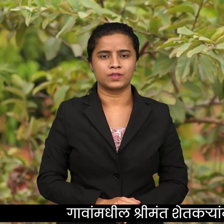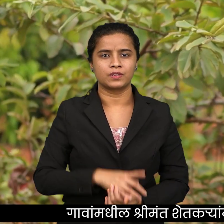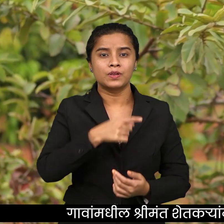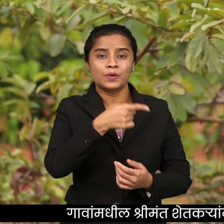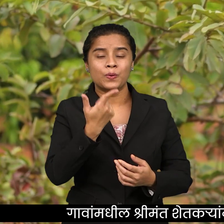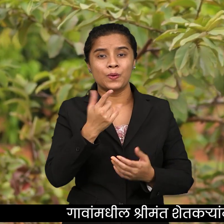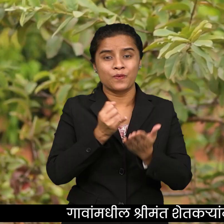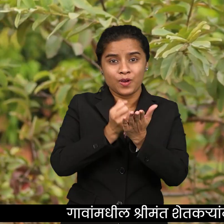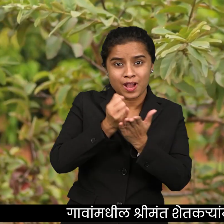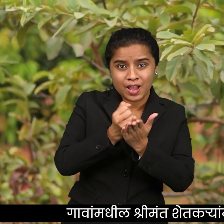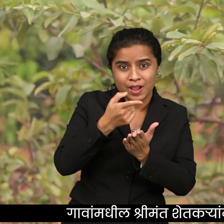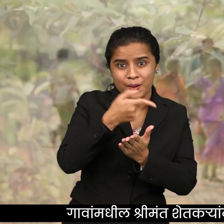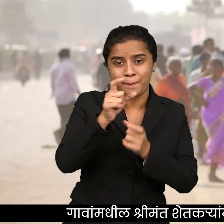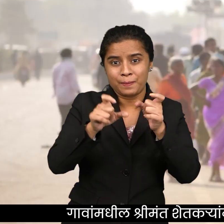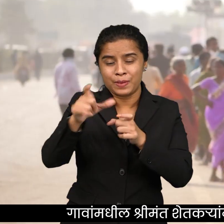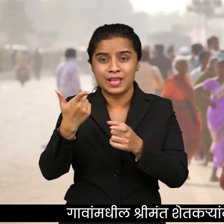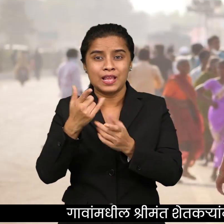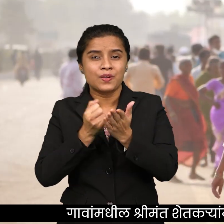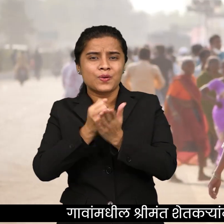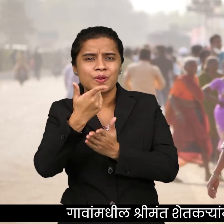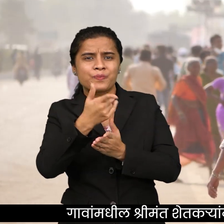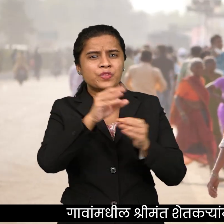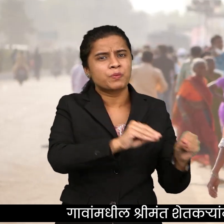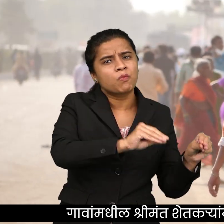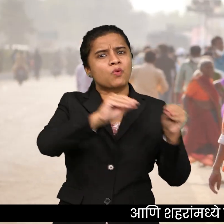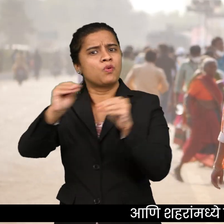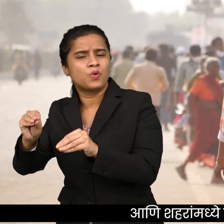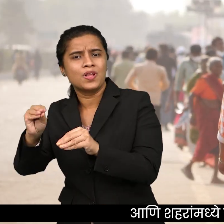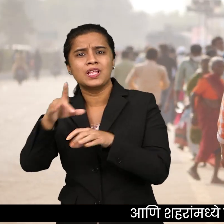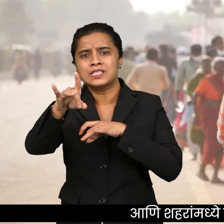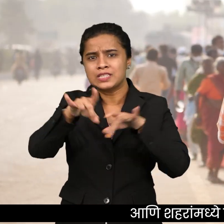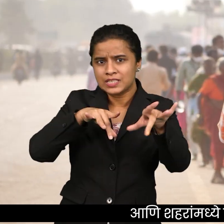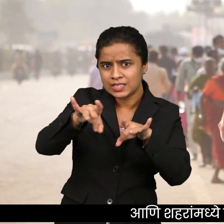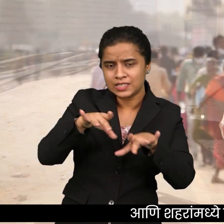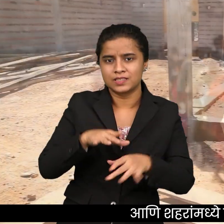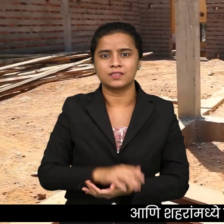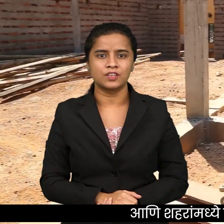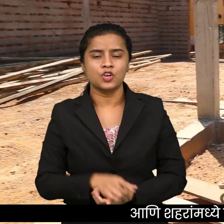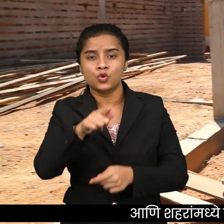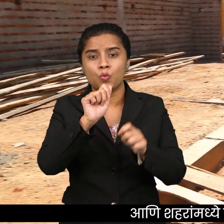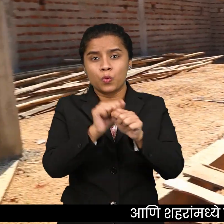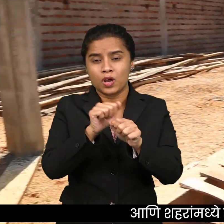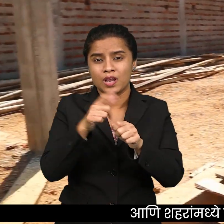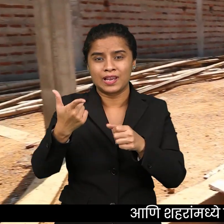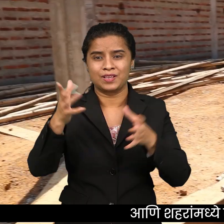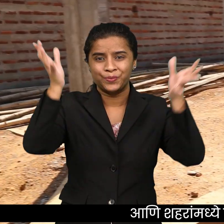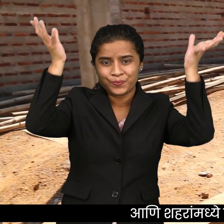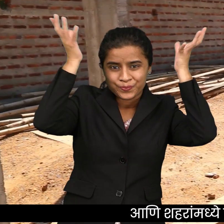गावांमधील श्रीमंत शेतकऱ्यांना मजूर म्हणून काम करण्यासाठी शहरे आणि शहरांमध्ये स्थलांतर करावे लागू शकते.